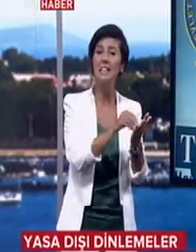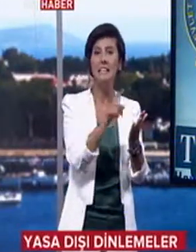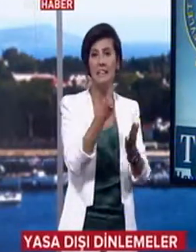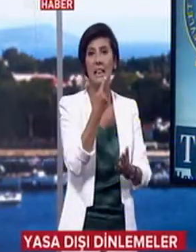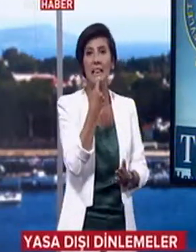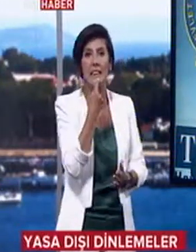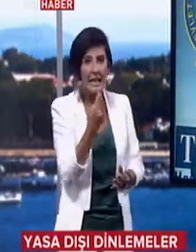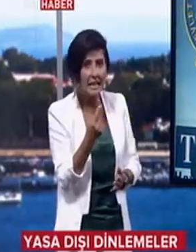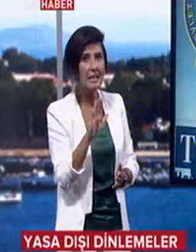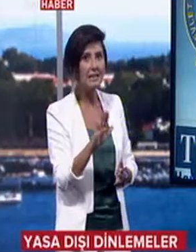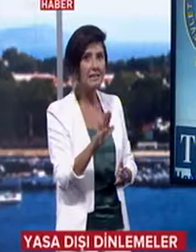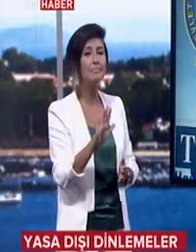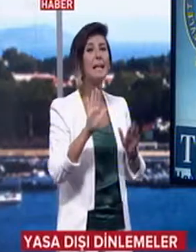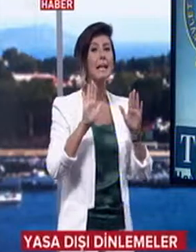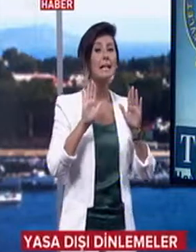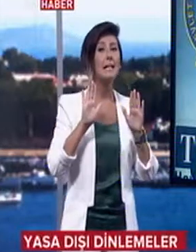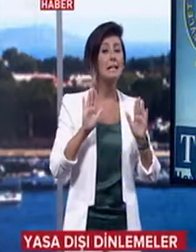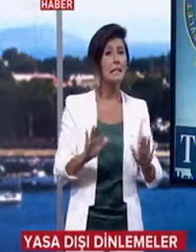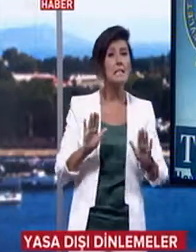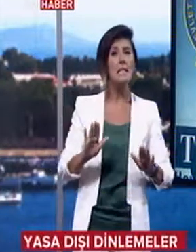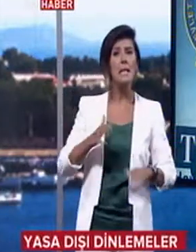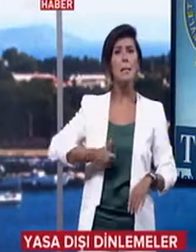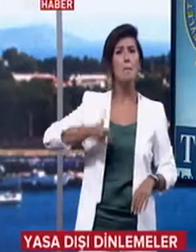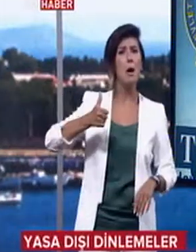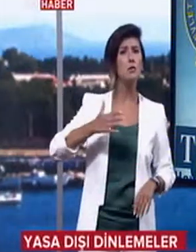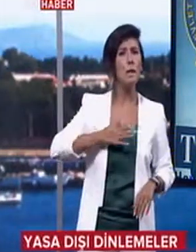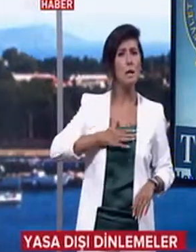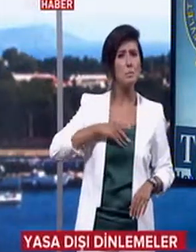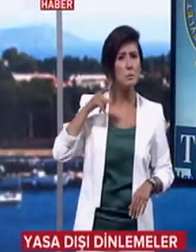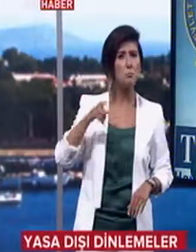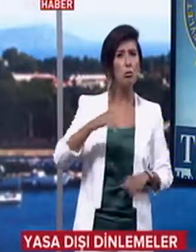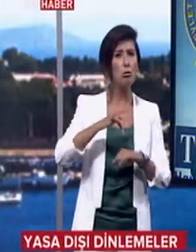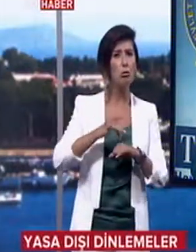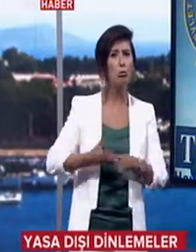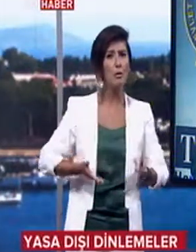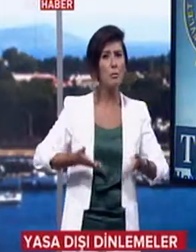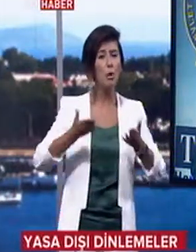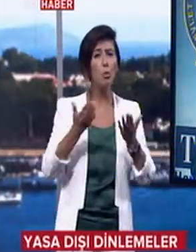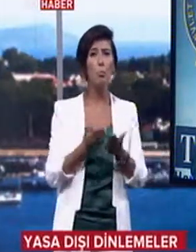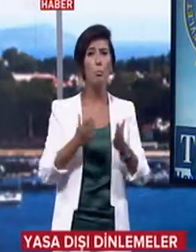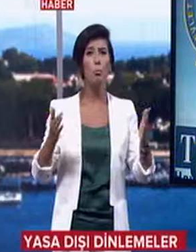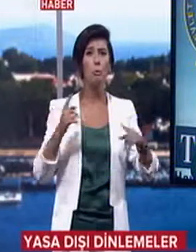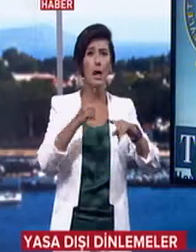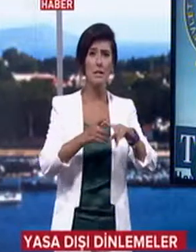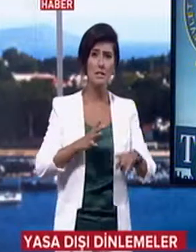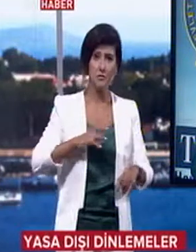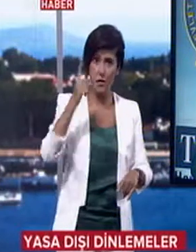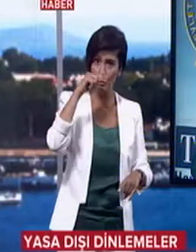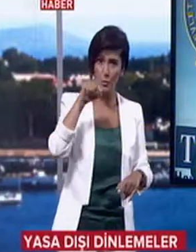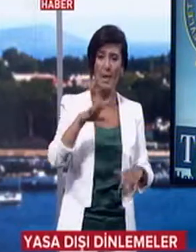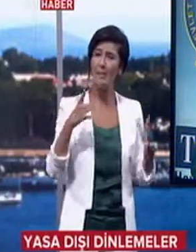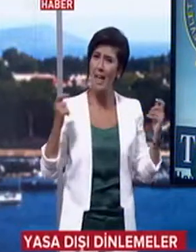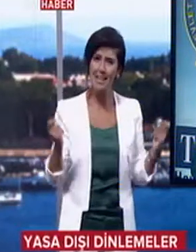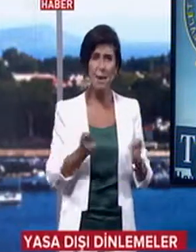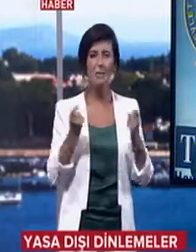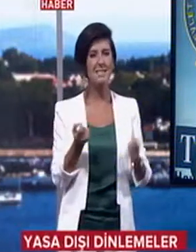isminin verileceği iddialarına değindi. Elvan, Sayın Başbakanımızın bu ülkenin kalkınmasına büyük katkısı var. Dolayısıyla